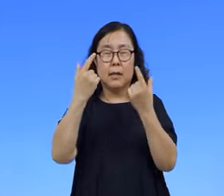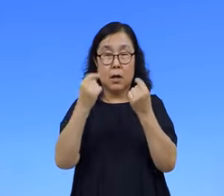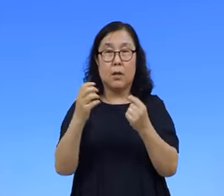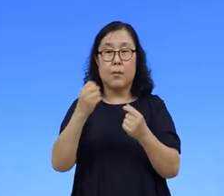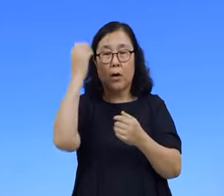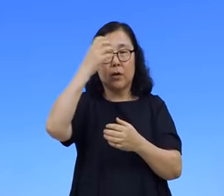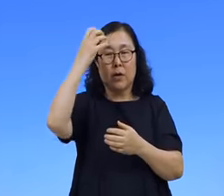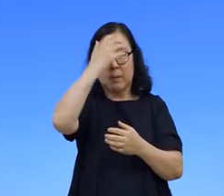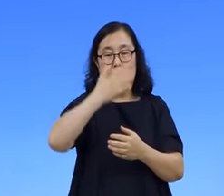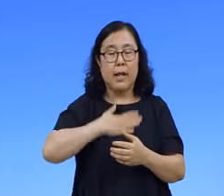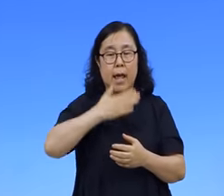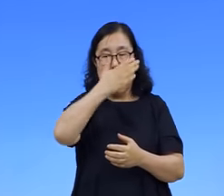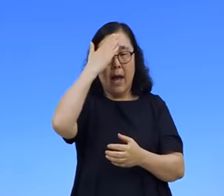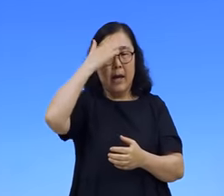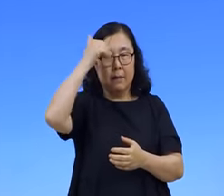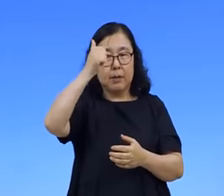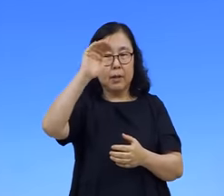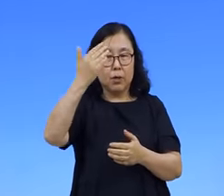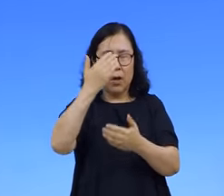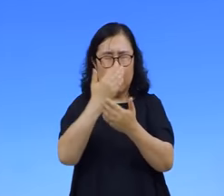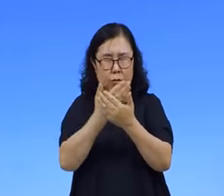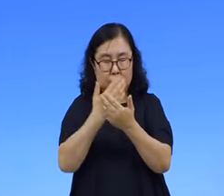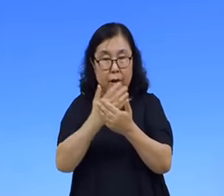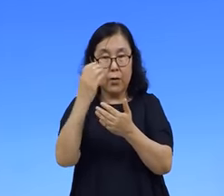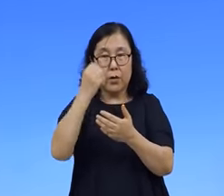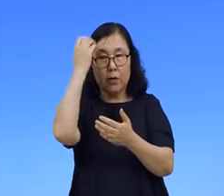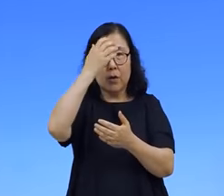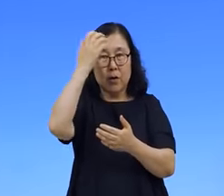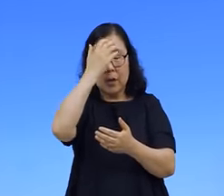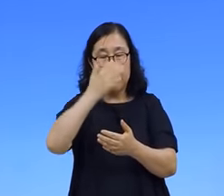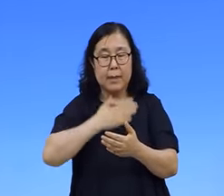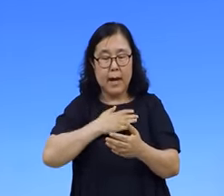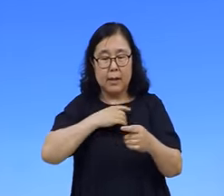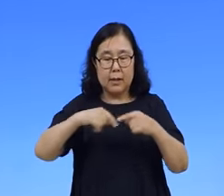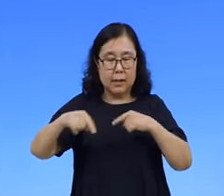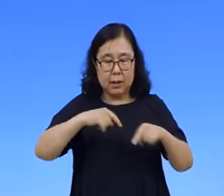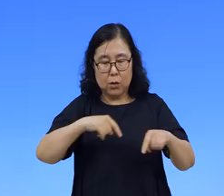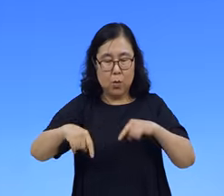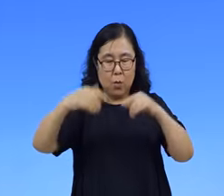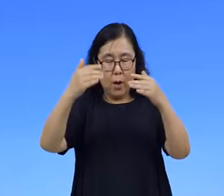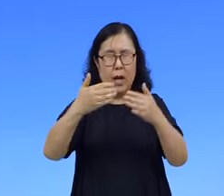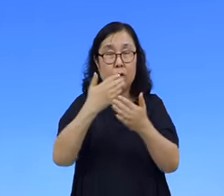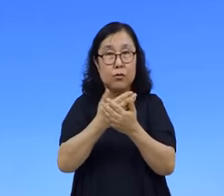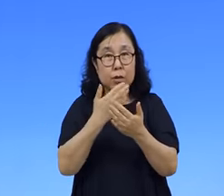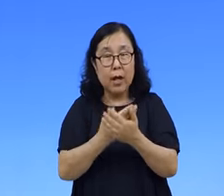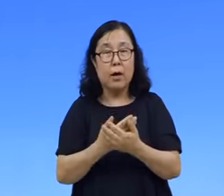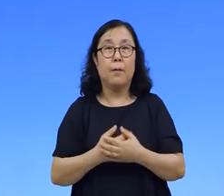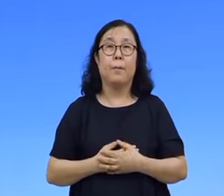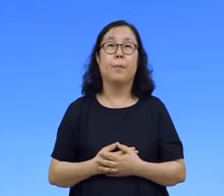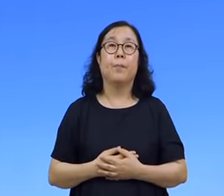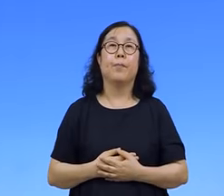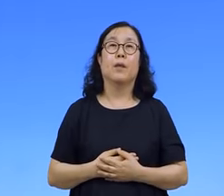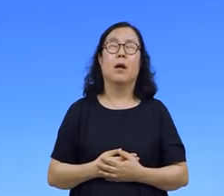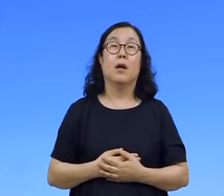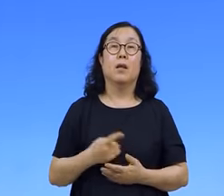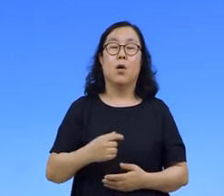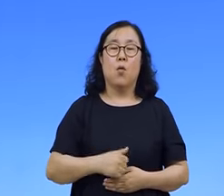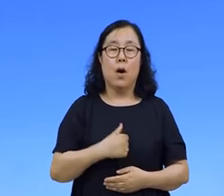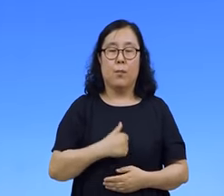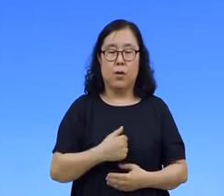성령님이 우리의 할아버지가 되어주세요. 성령님 우리를 지도해 주세요. 네 그 상한 마음을, 네 그